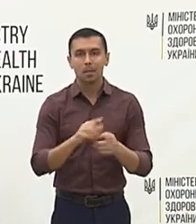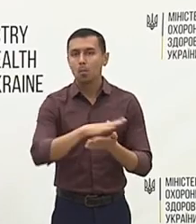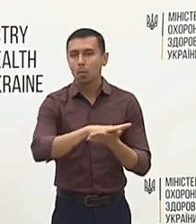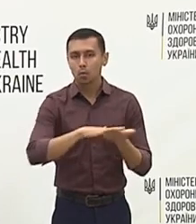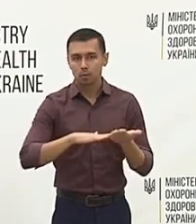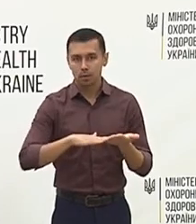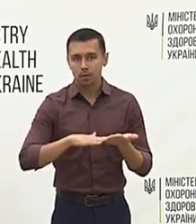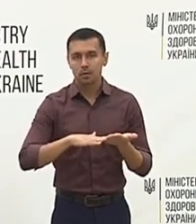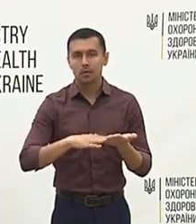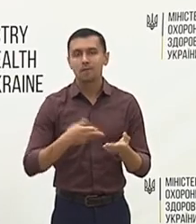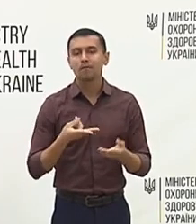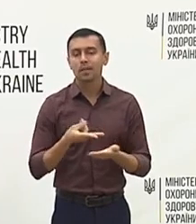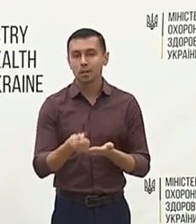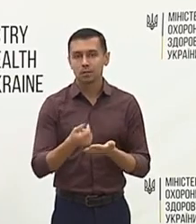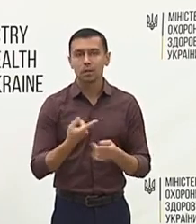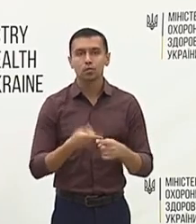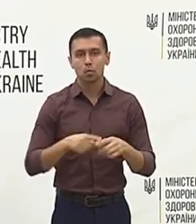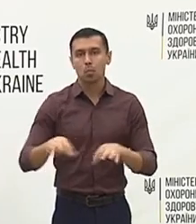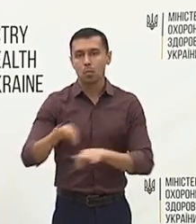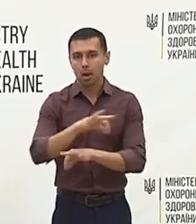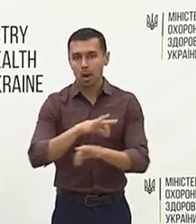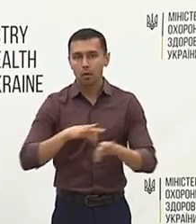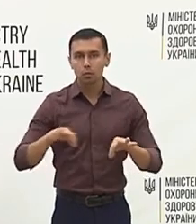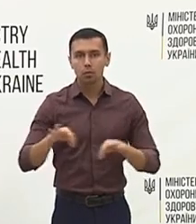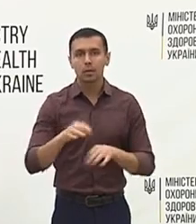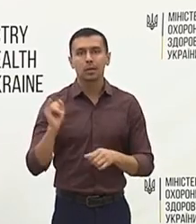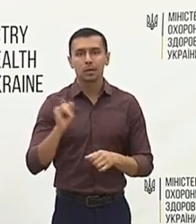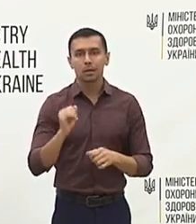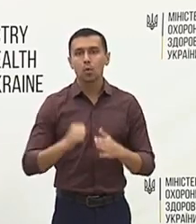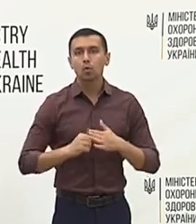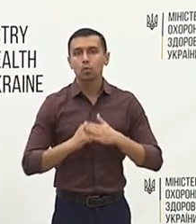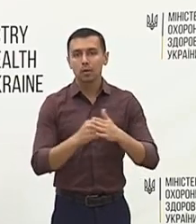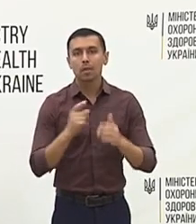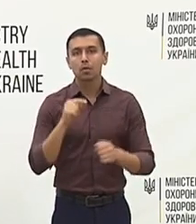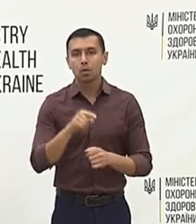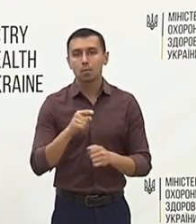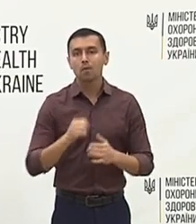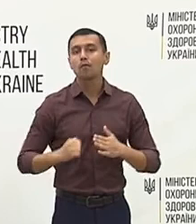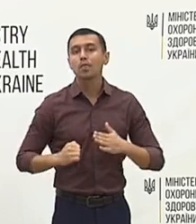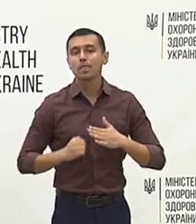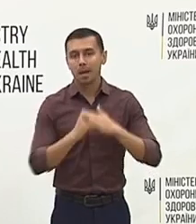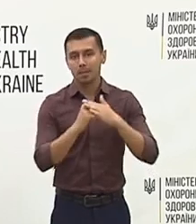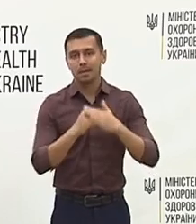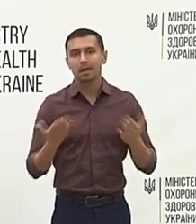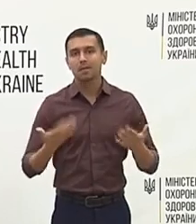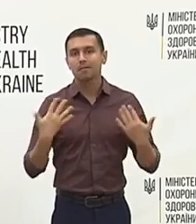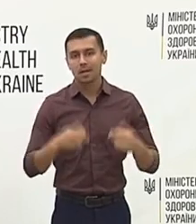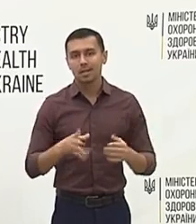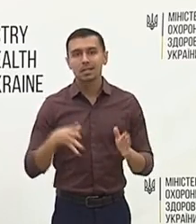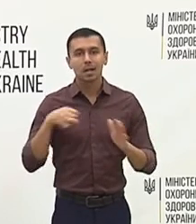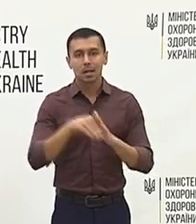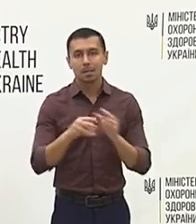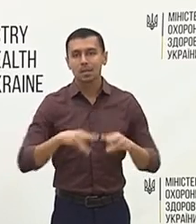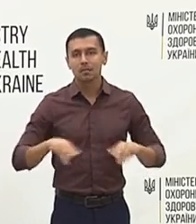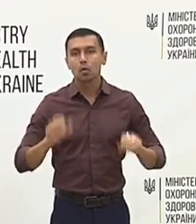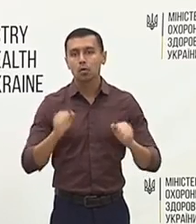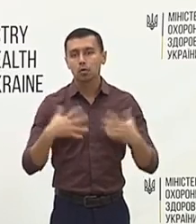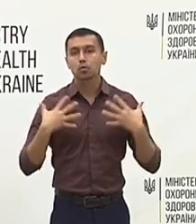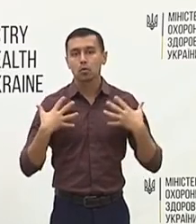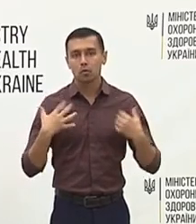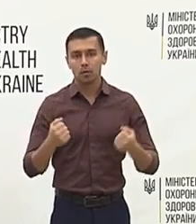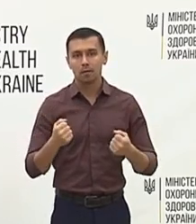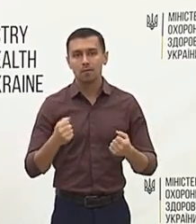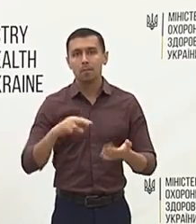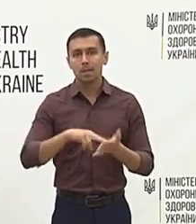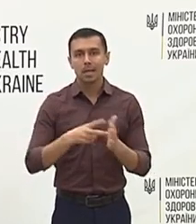продовжити фінансування цього проєкту. І ґрунтуючись на тому фундаменті, який вже заклало Міністерство охорони